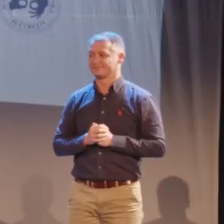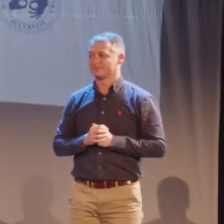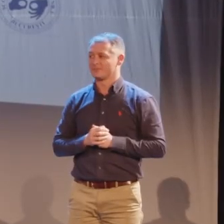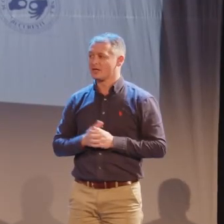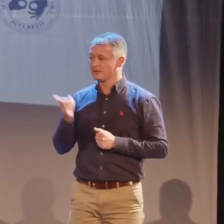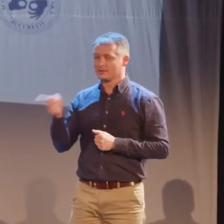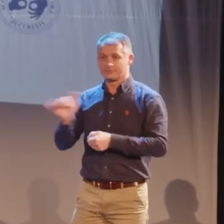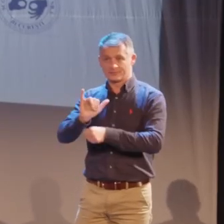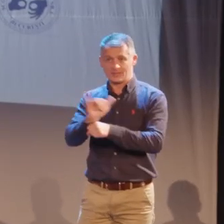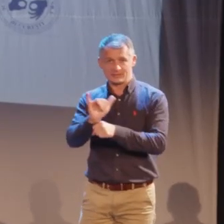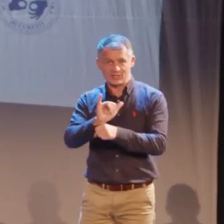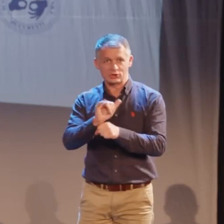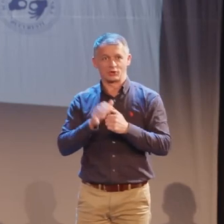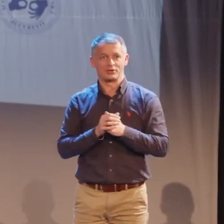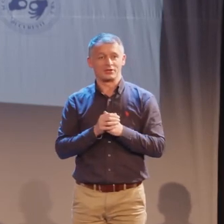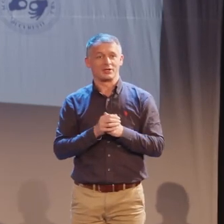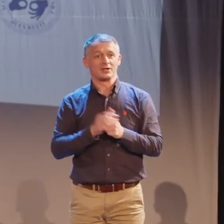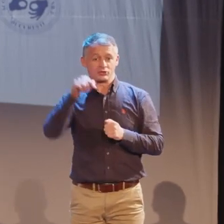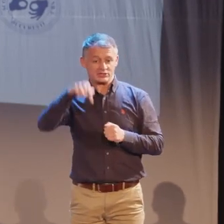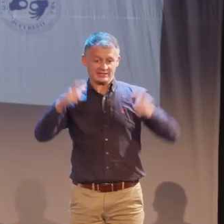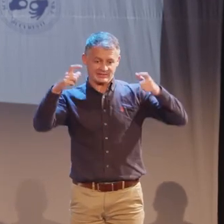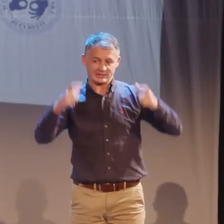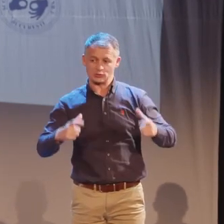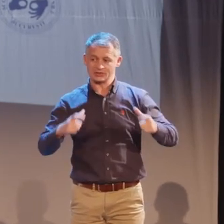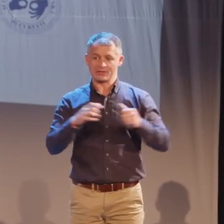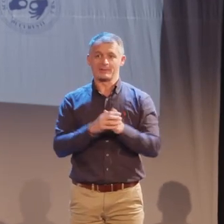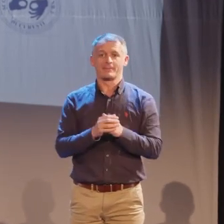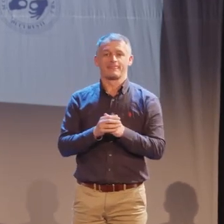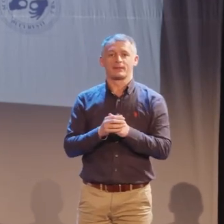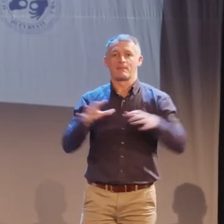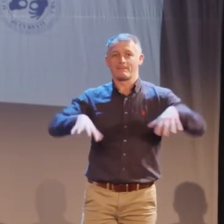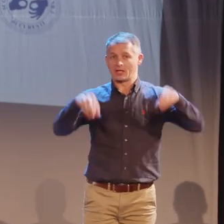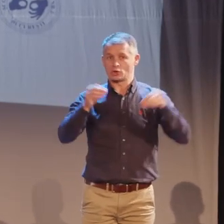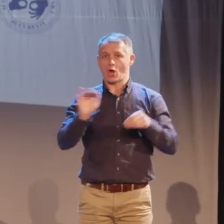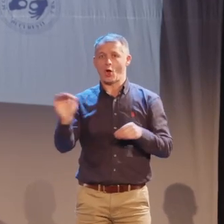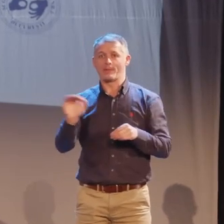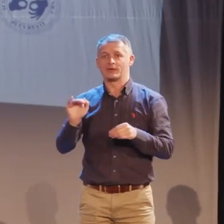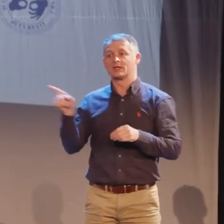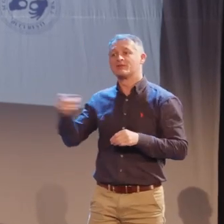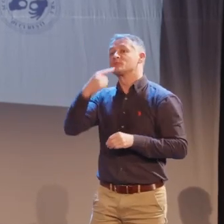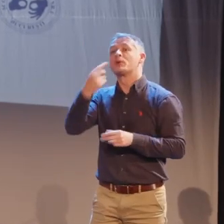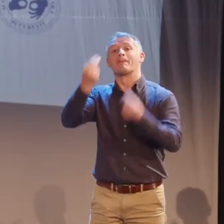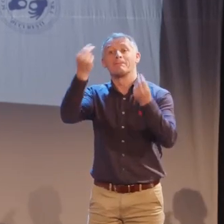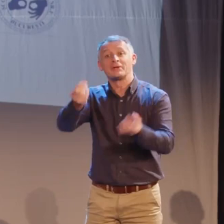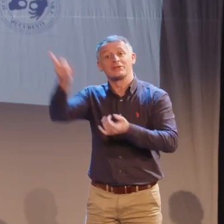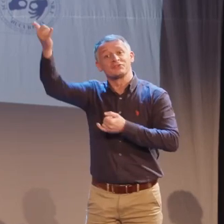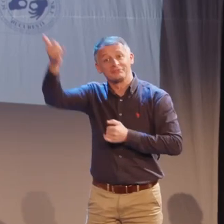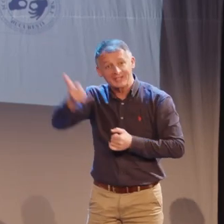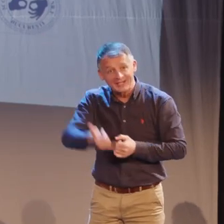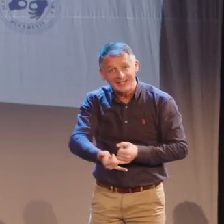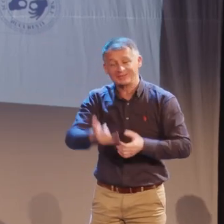director al acestei instituții, sunt încântată să vă urez bun venit